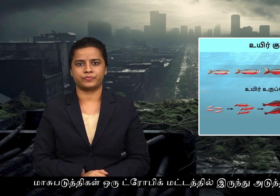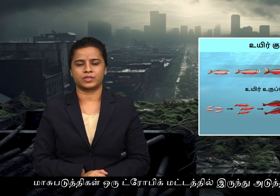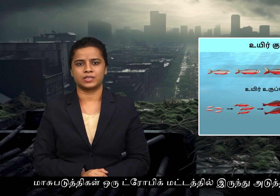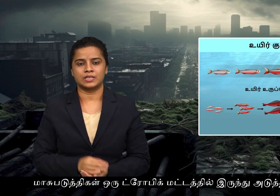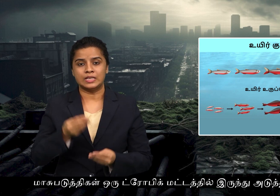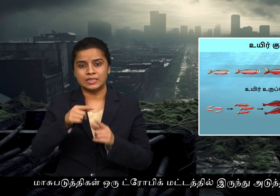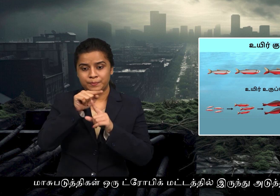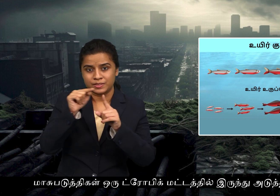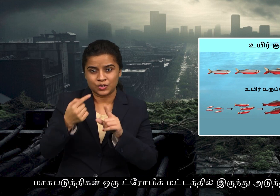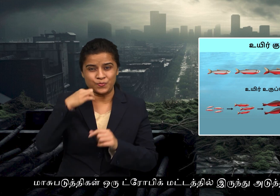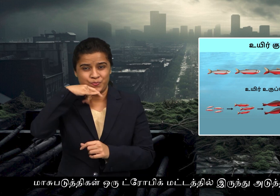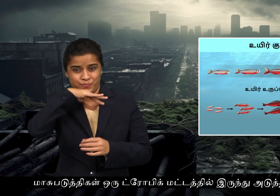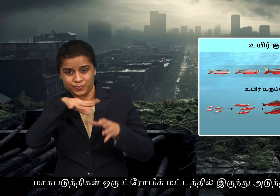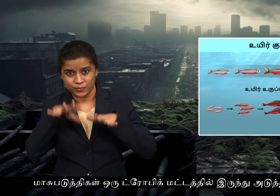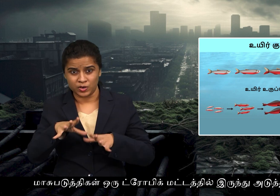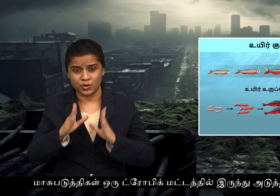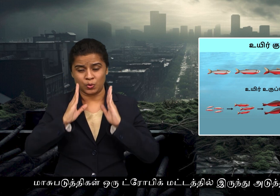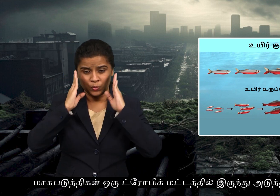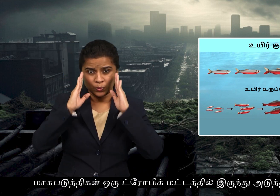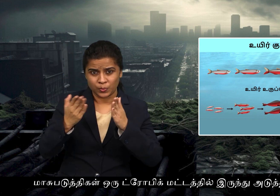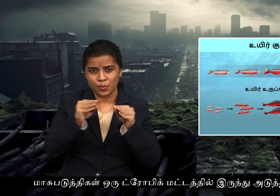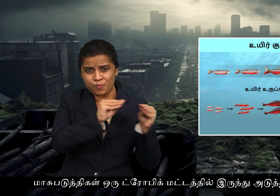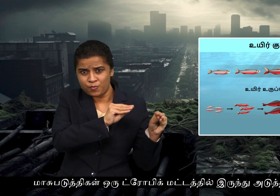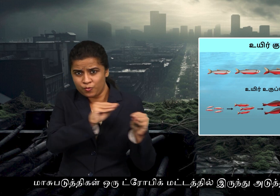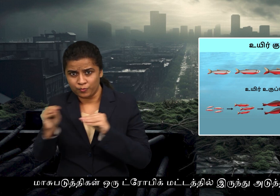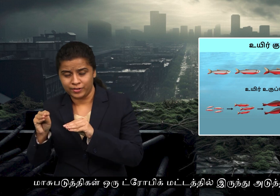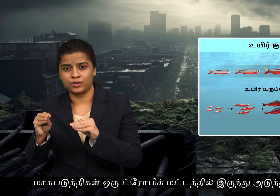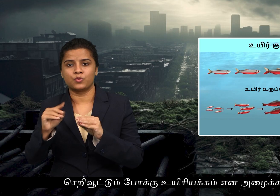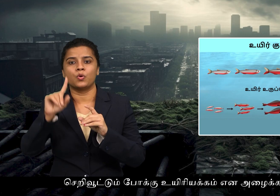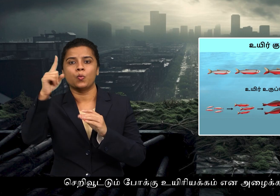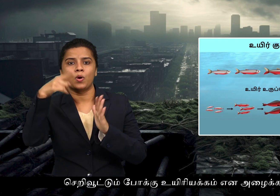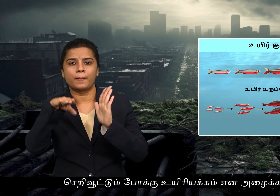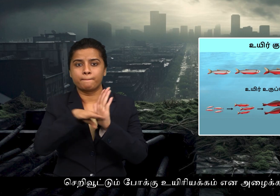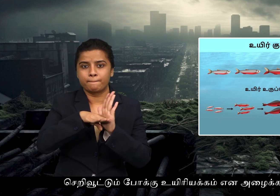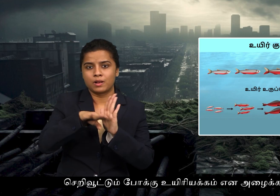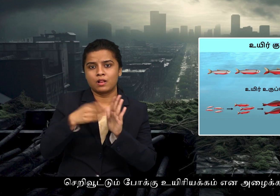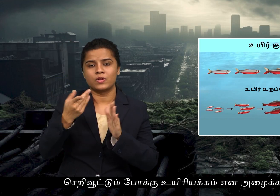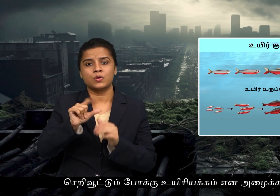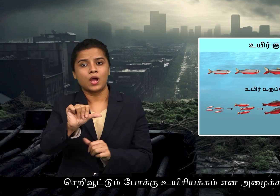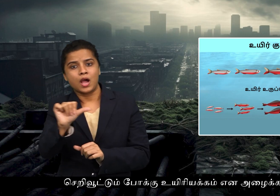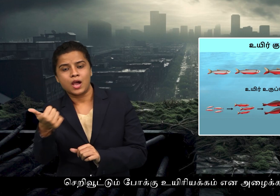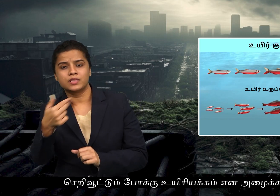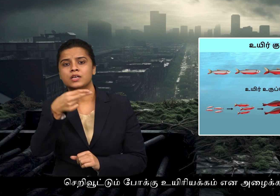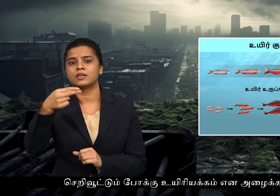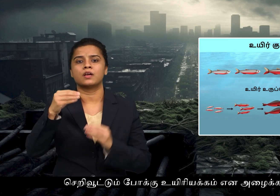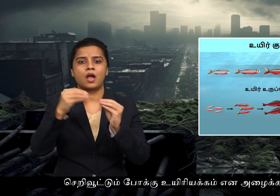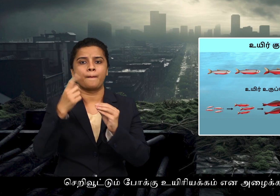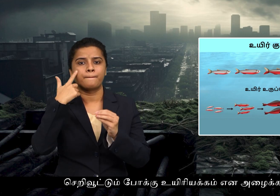மாசுபடுத்திகள் ஒரு ட்ரோபிக் மட்டத்திலிருந்து அடுத்த நிலைக்கு நகரும் செறிவூட்டும் போக்கு உயிரியக்கம் என அழைக்கப்படுகிறது.